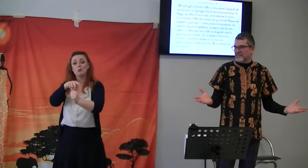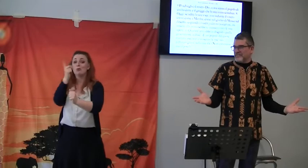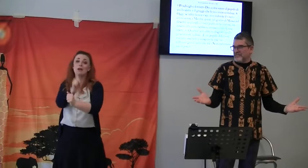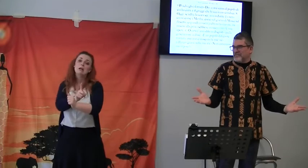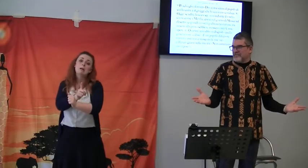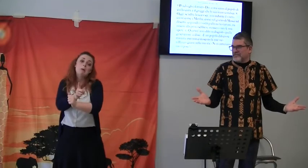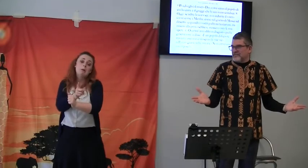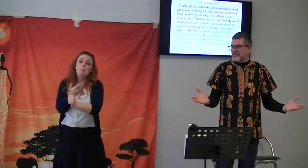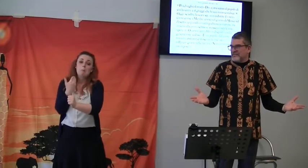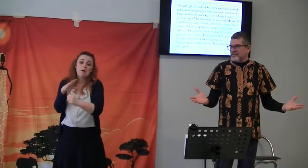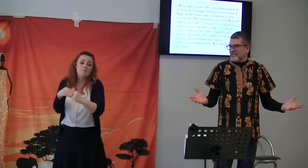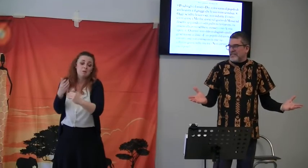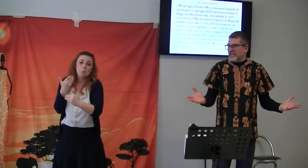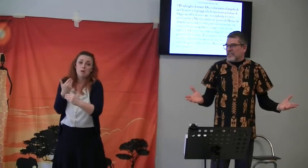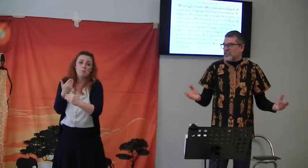vano.